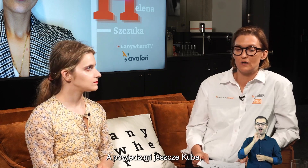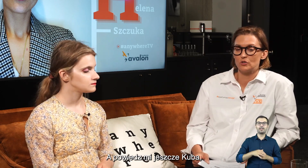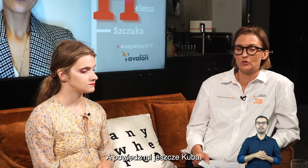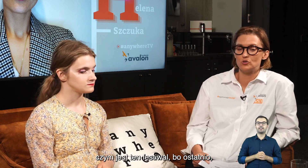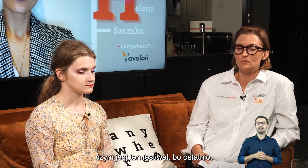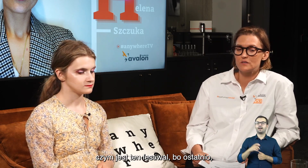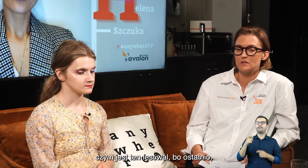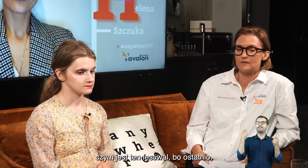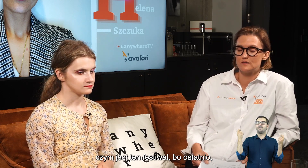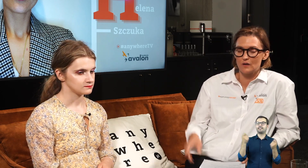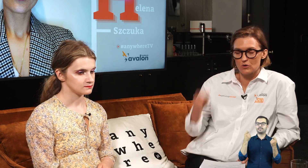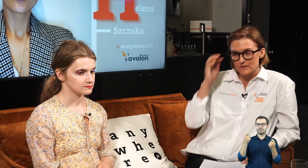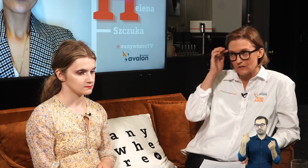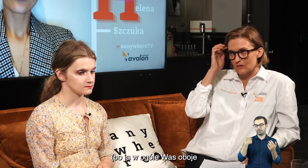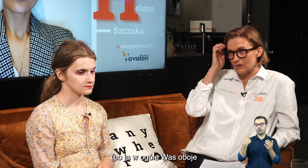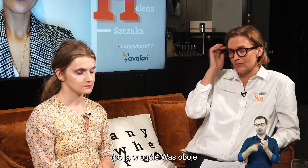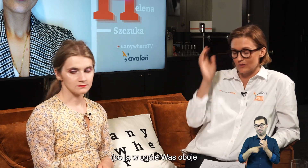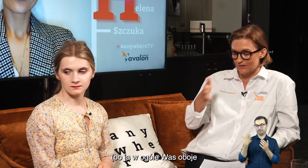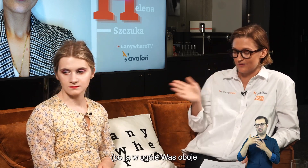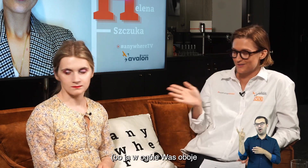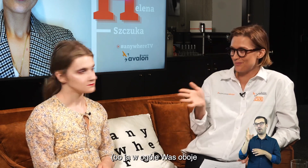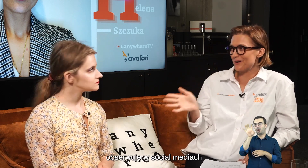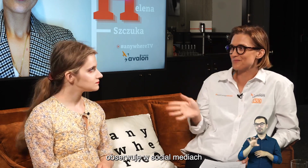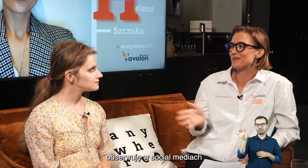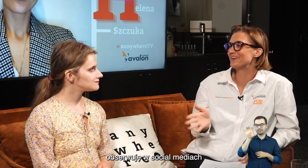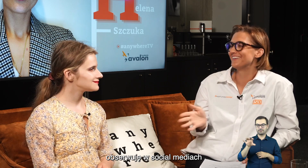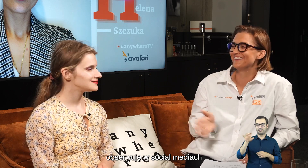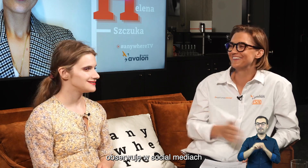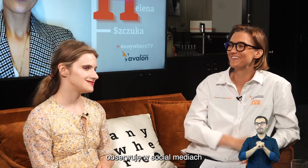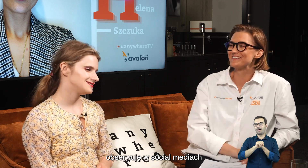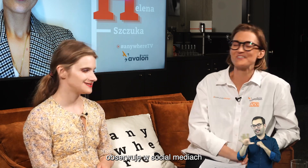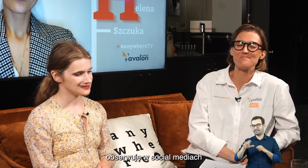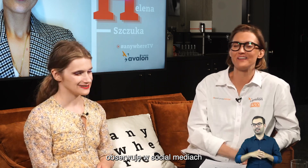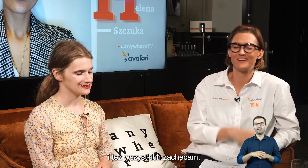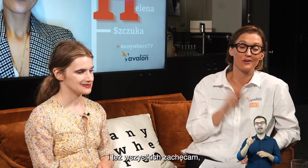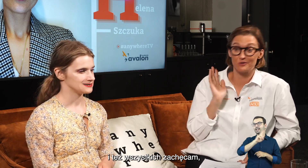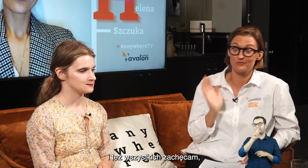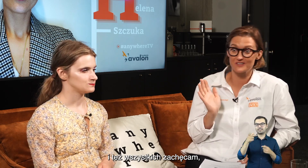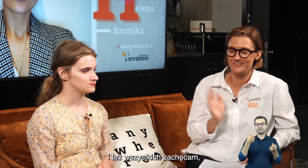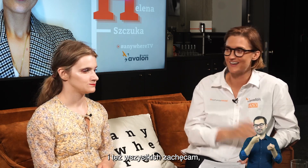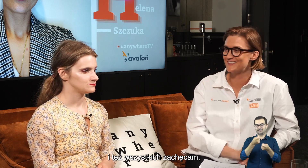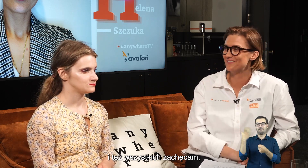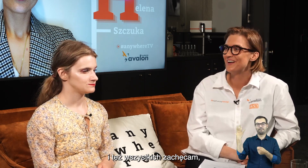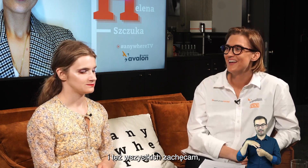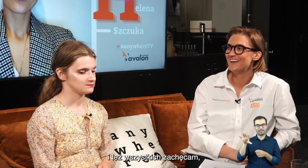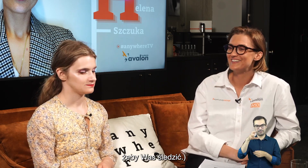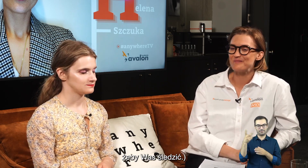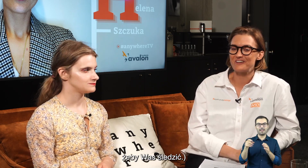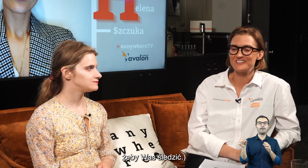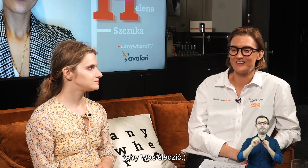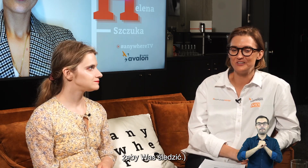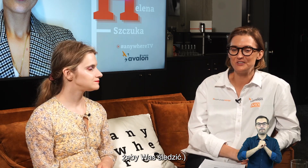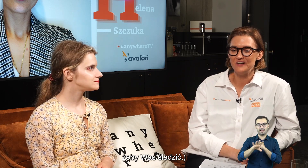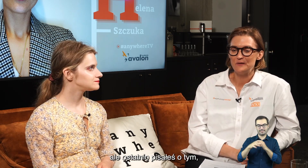Kuba, czym jest ten festiwal, bo ostatnio, bo ja w ogóle was oboje obserwuję w social mediach i w ogóle wszystkich zachęcam, żeby